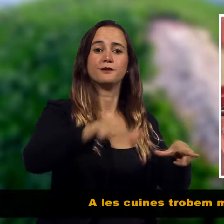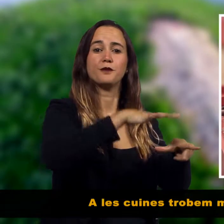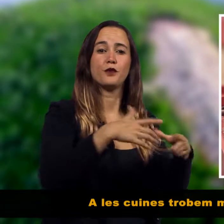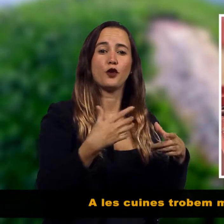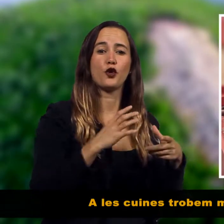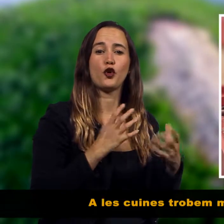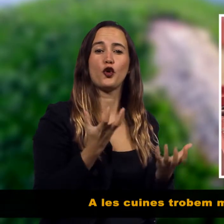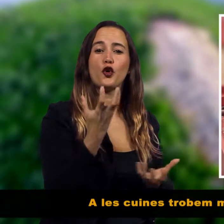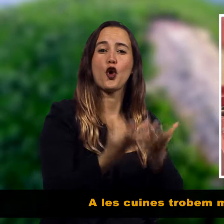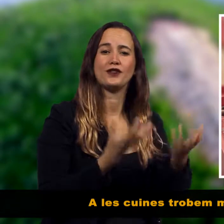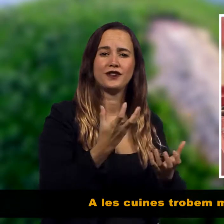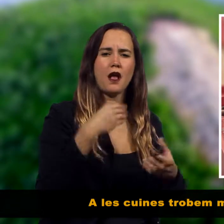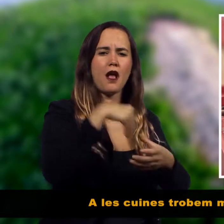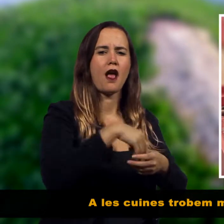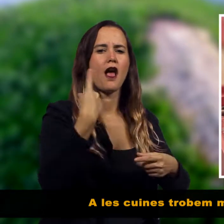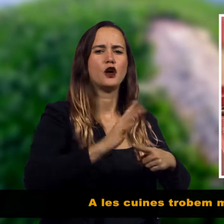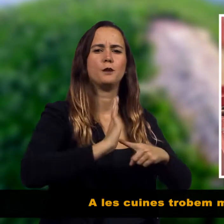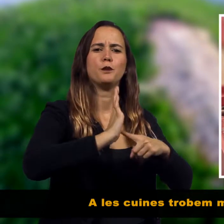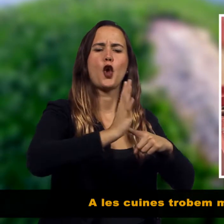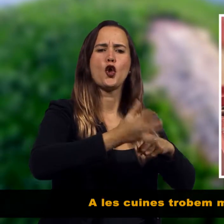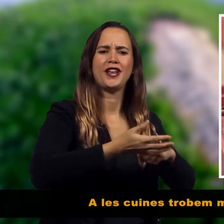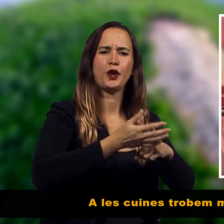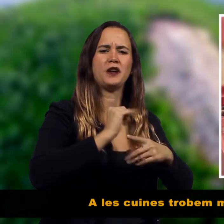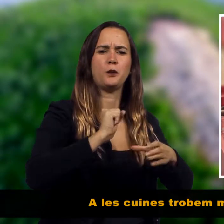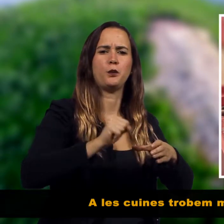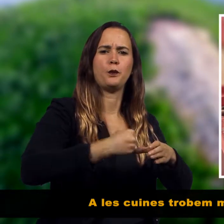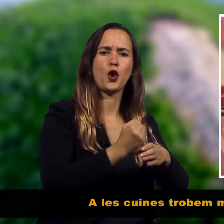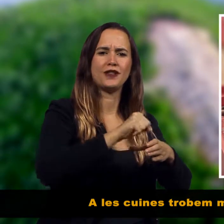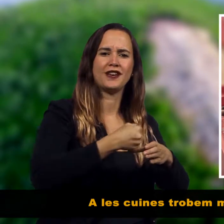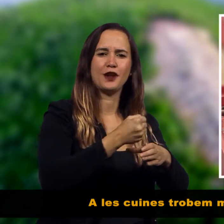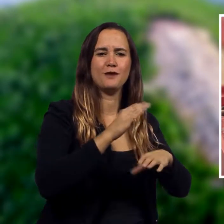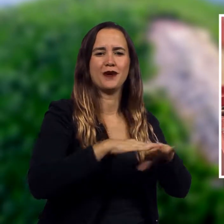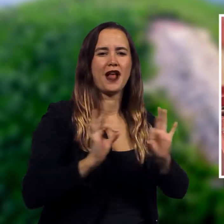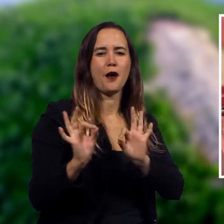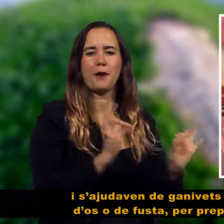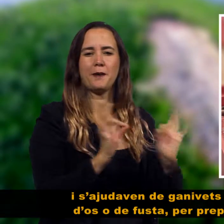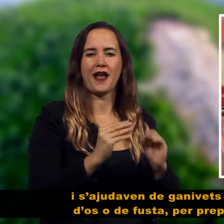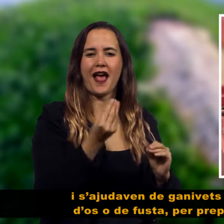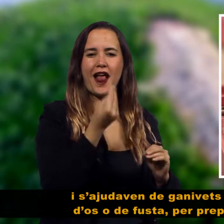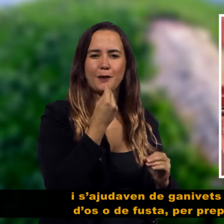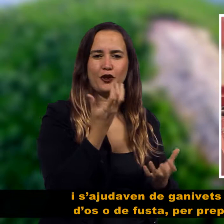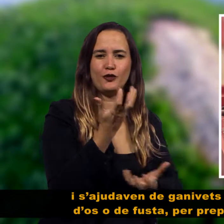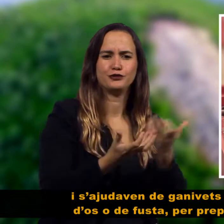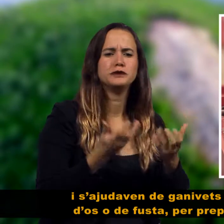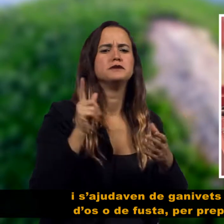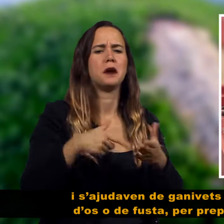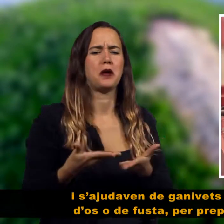A les cuines trobem molins i morters i s'ajudaven de ganivets de ferro i culleres d'os o de fusta per preparar els